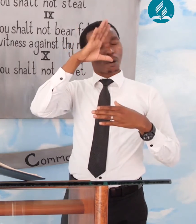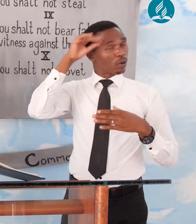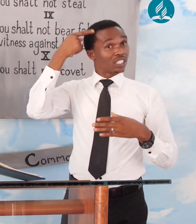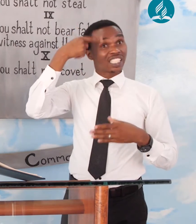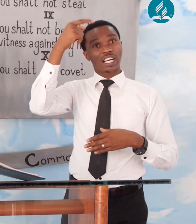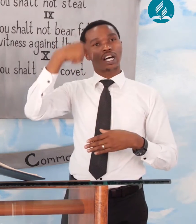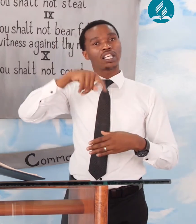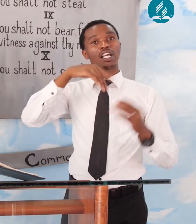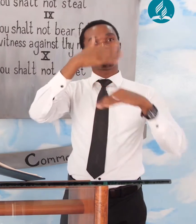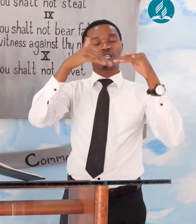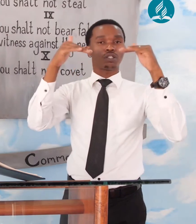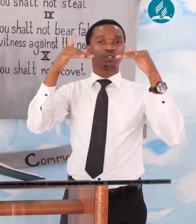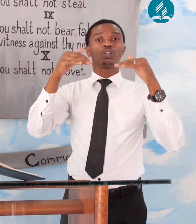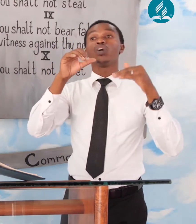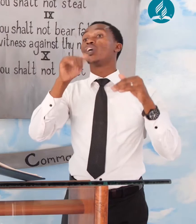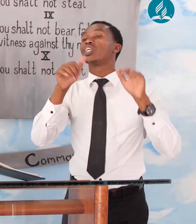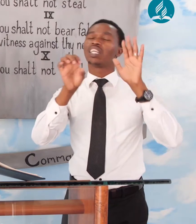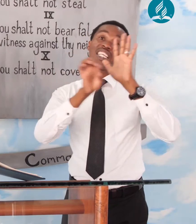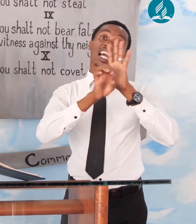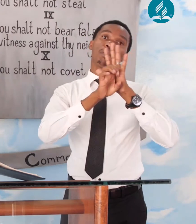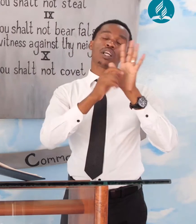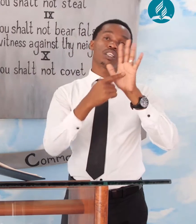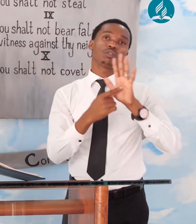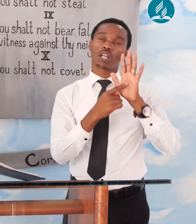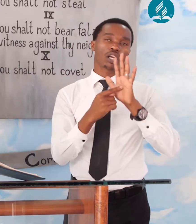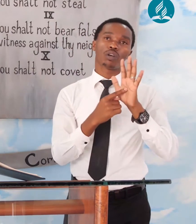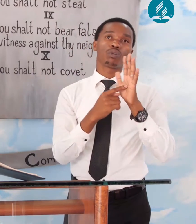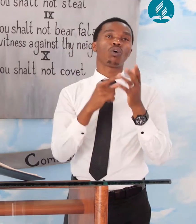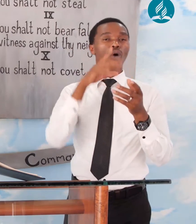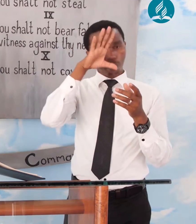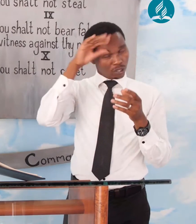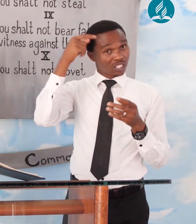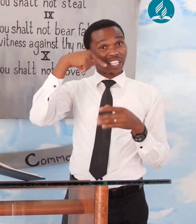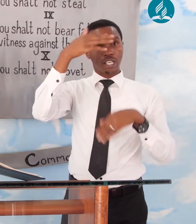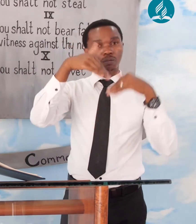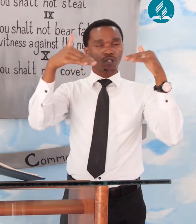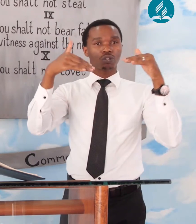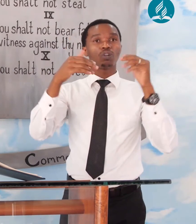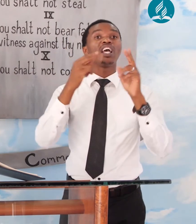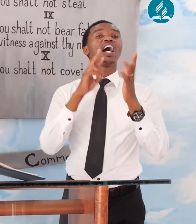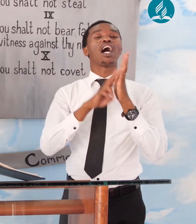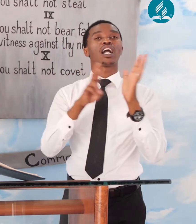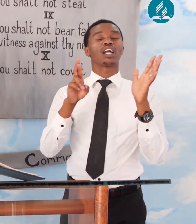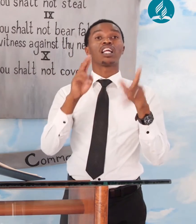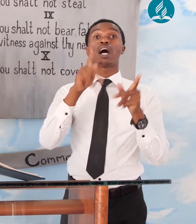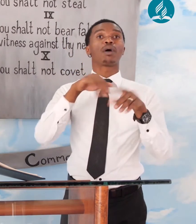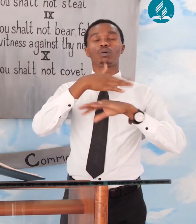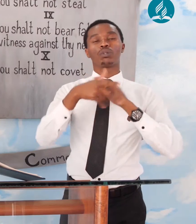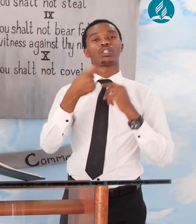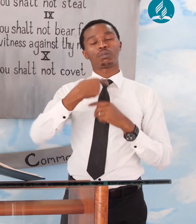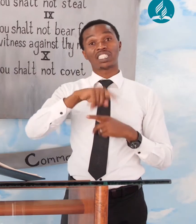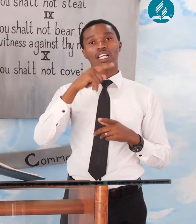ijuru akaba ahagarariye abazajya mu ijuru bamaze gusogongera ku